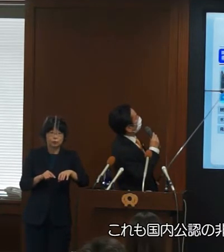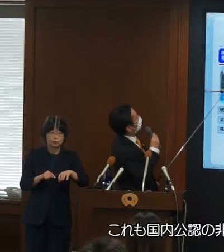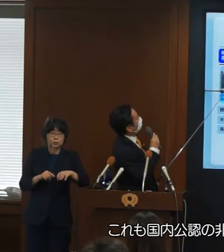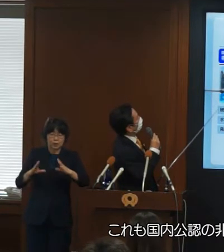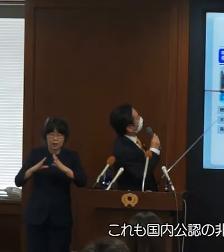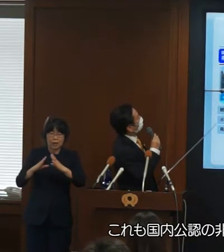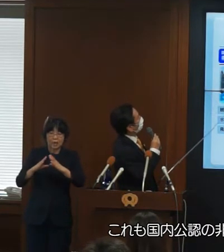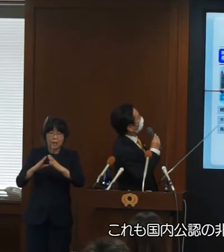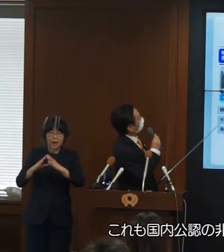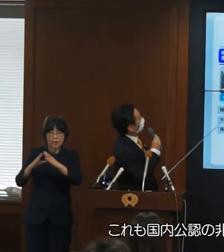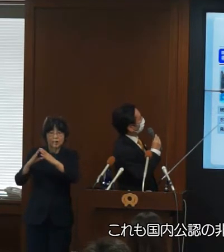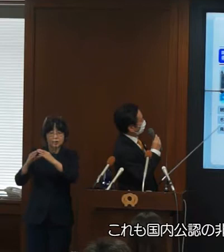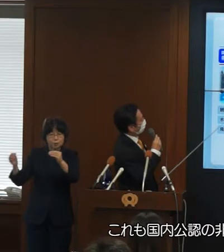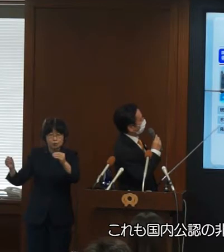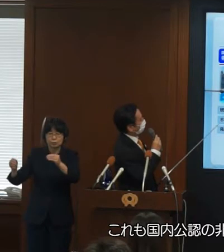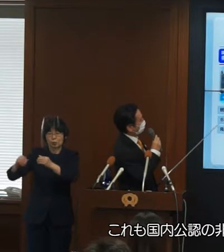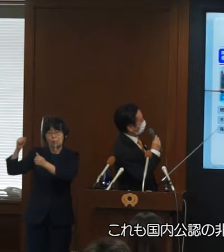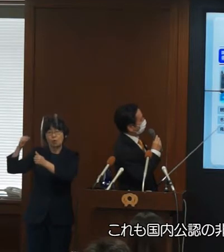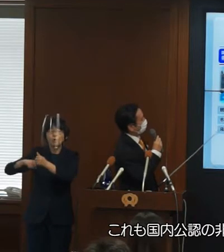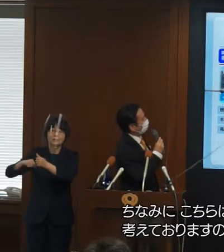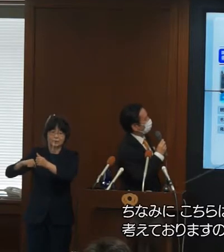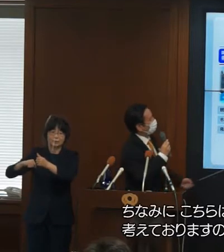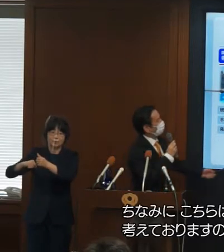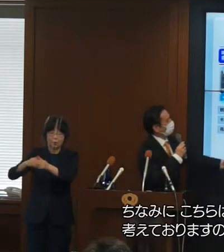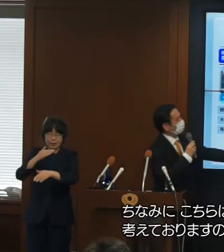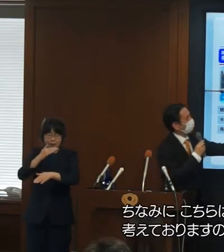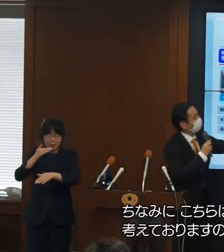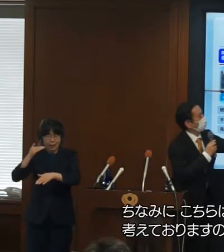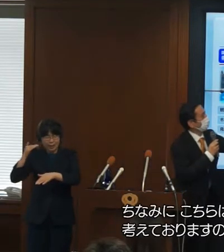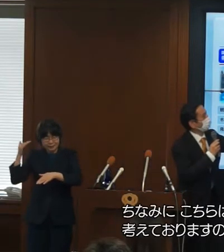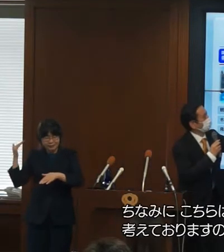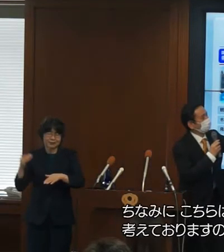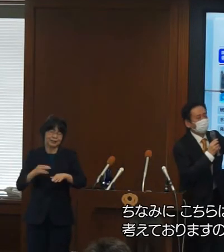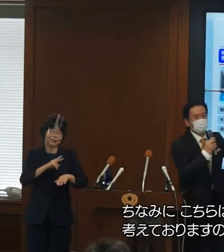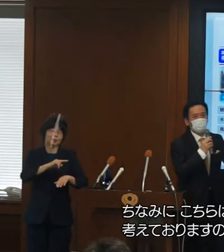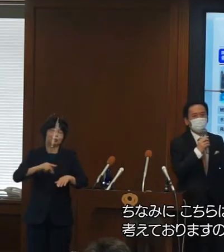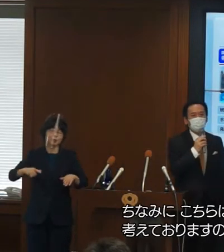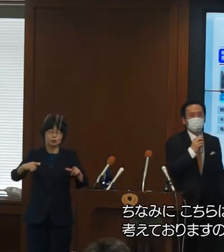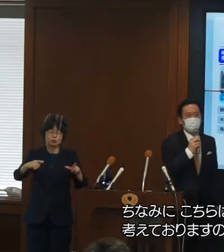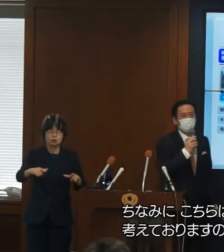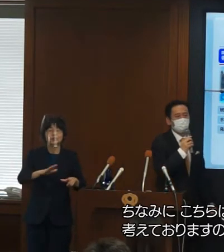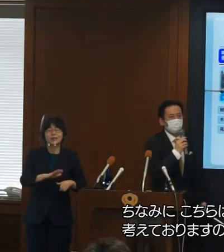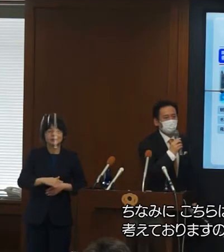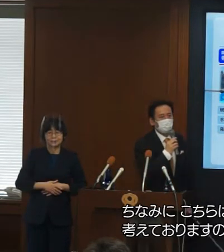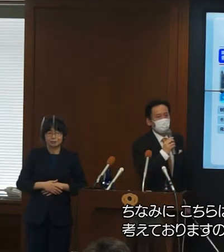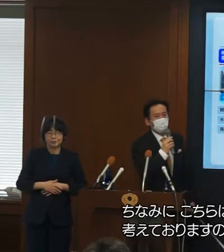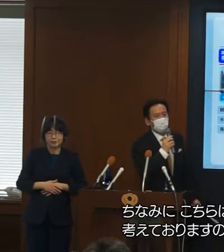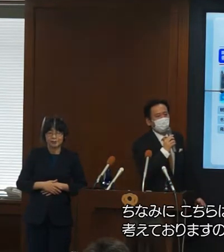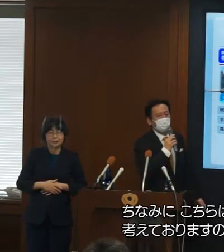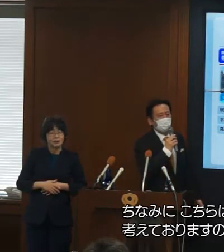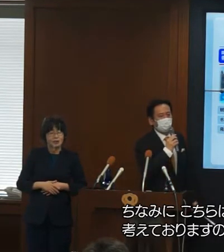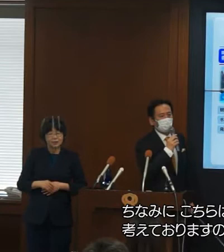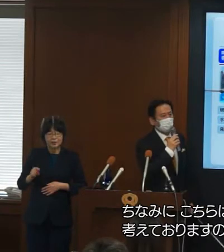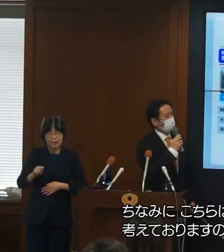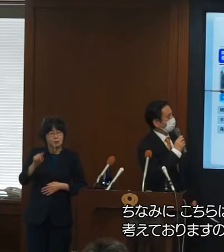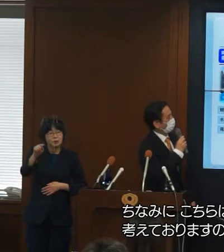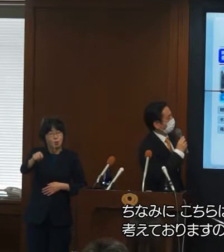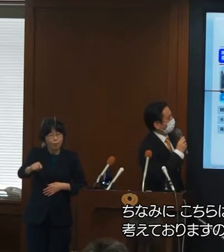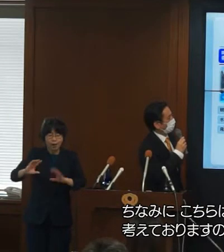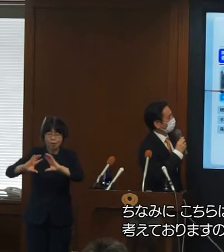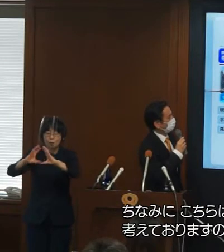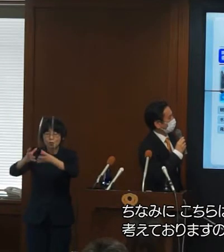国内公認の立派なプールです。ちなみにこちらの方は国際公認のプールというふうに